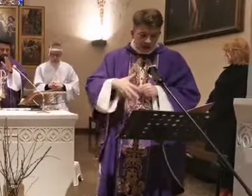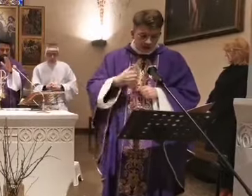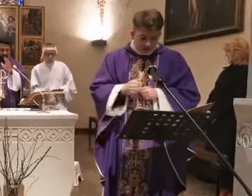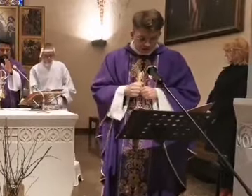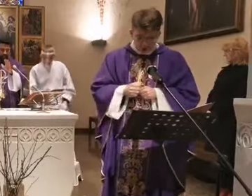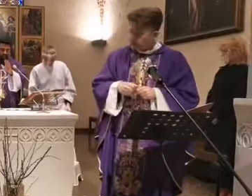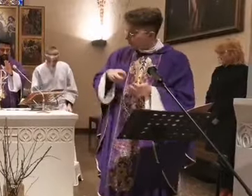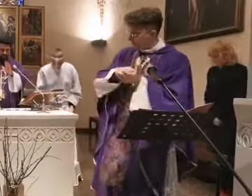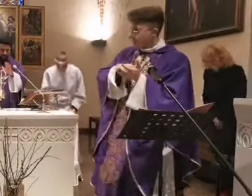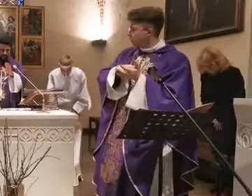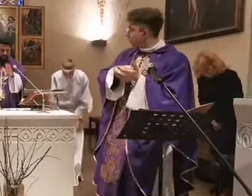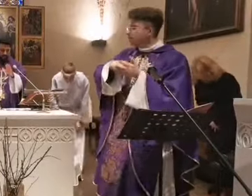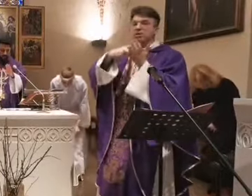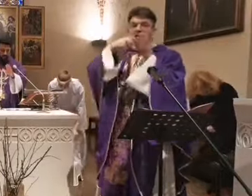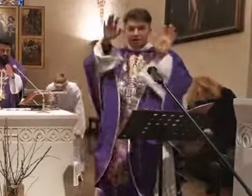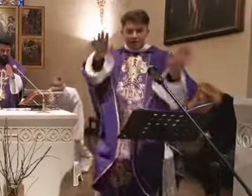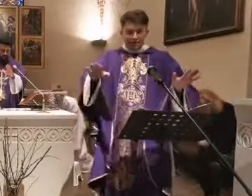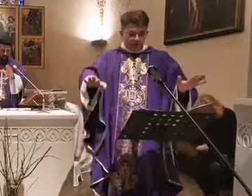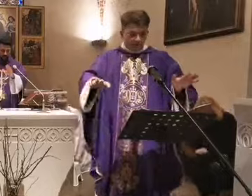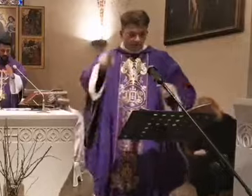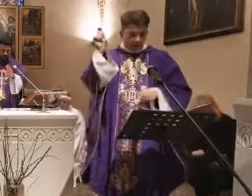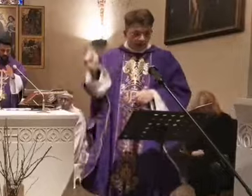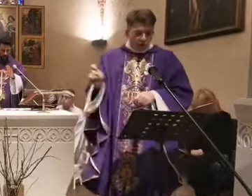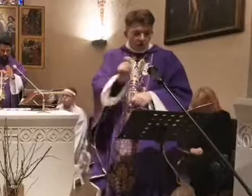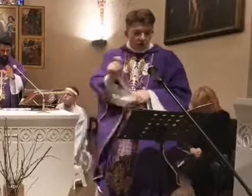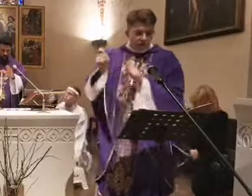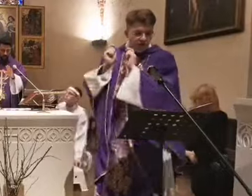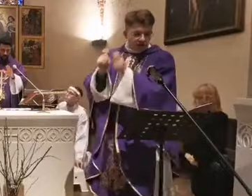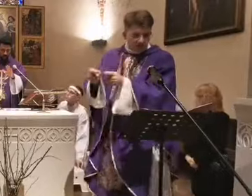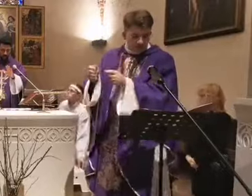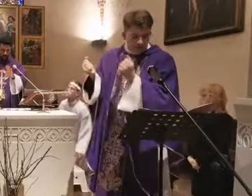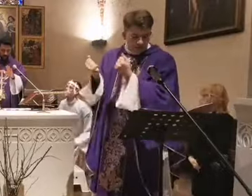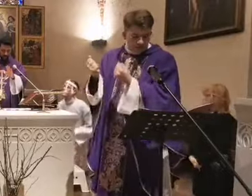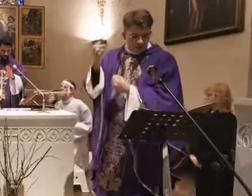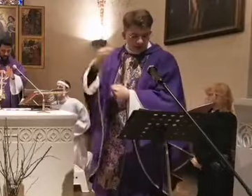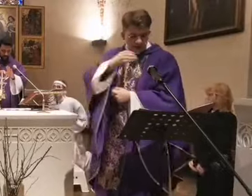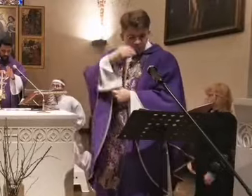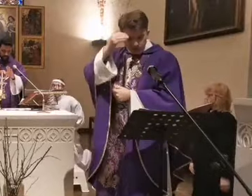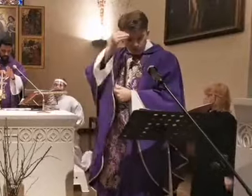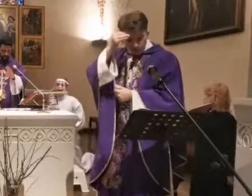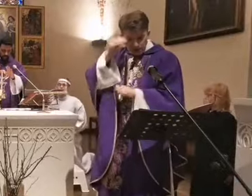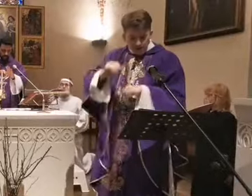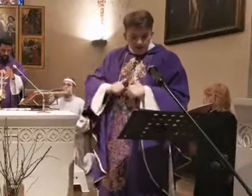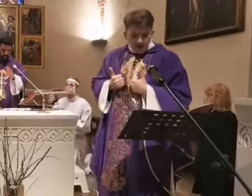santità, santifica questi doni con il Cristo della Spirito Santo.